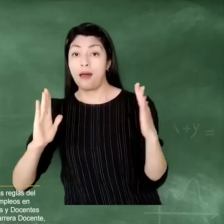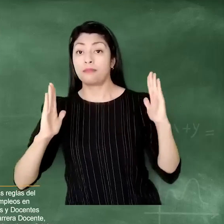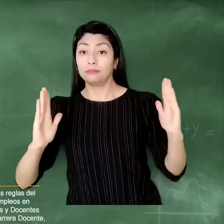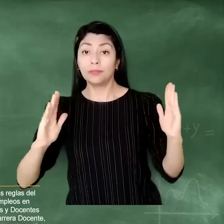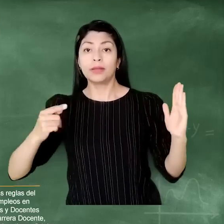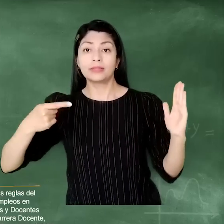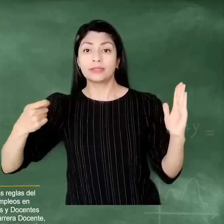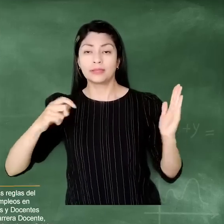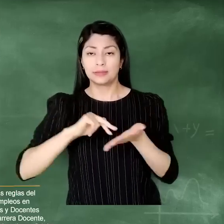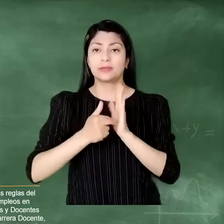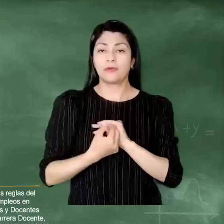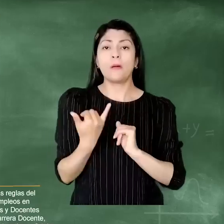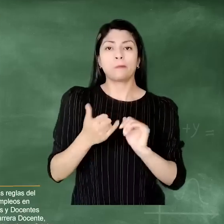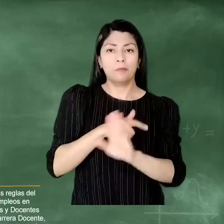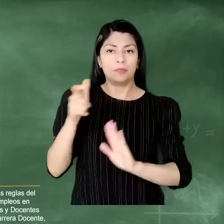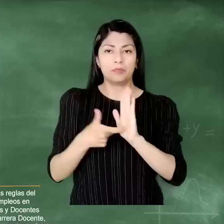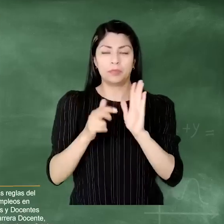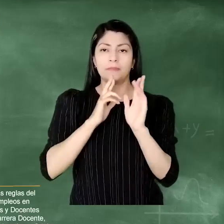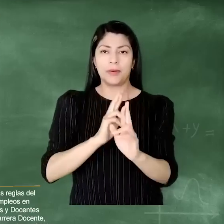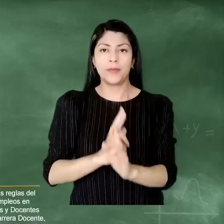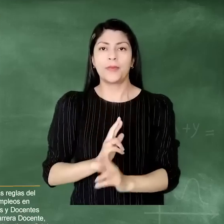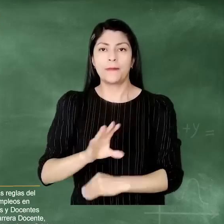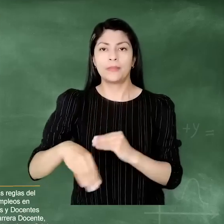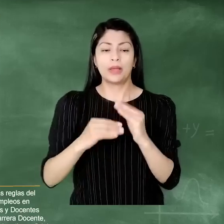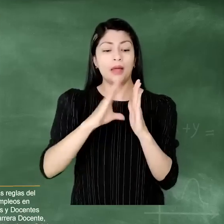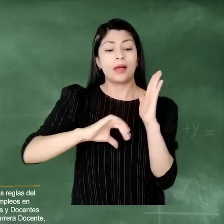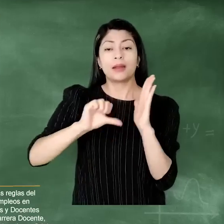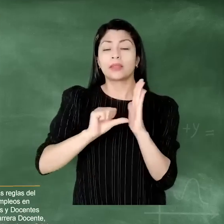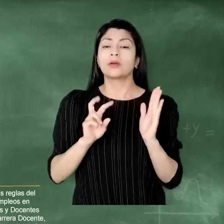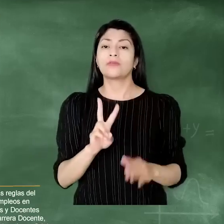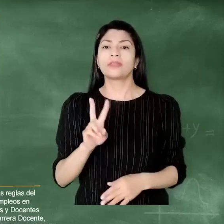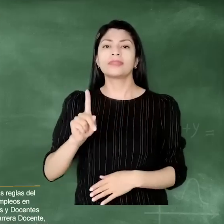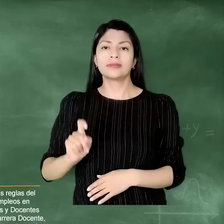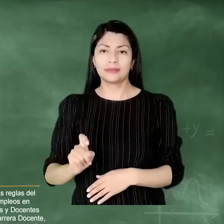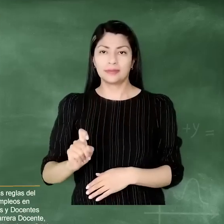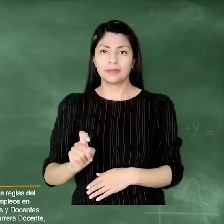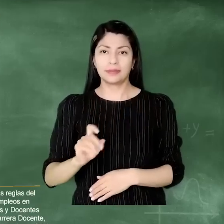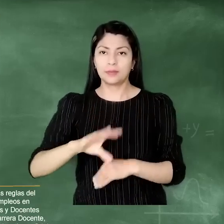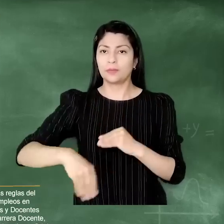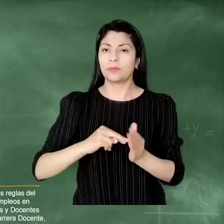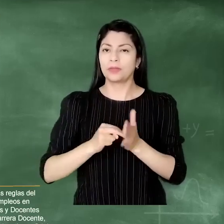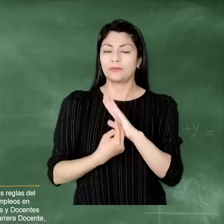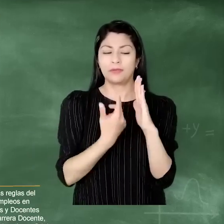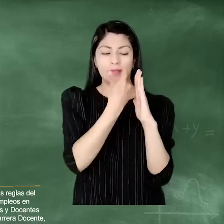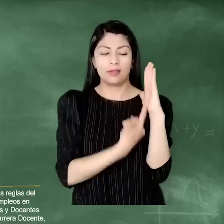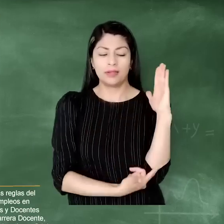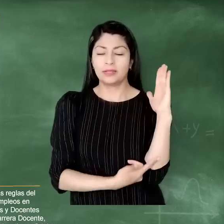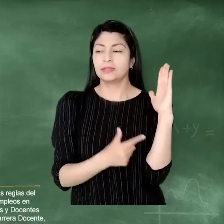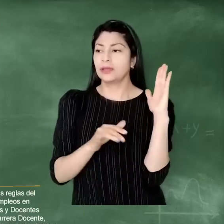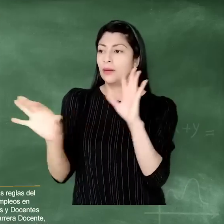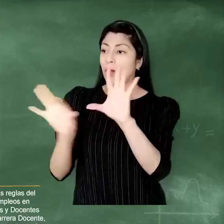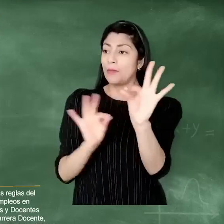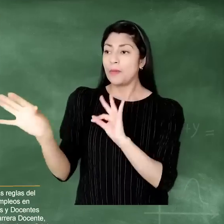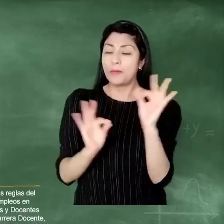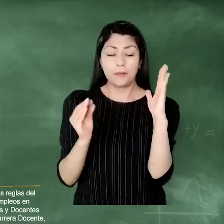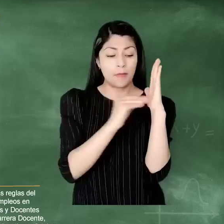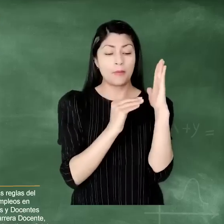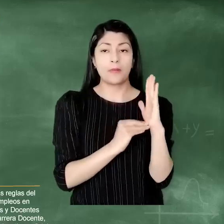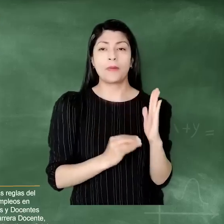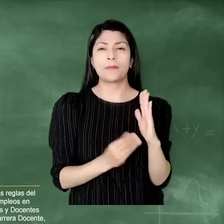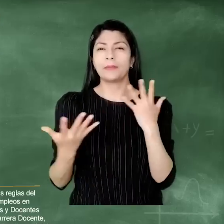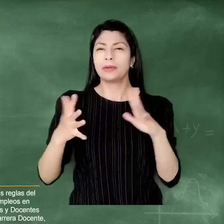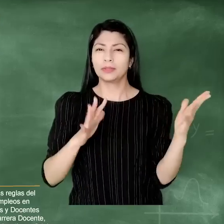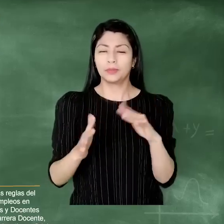puntos, con una parte entera y 2 decimales. Artículo 26. Desempate en las listas de